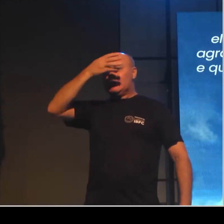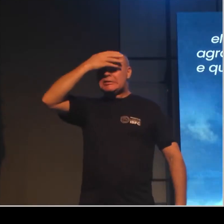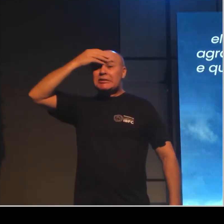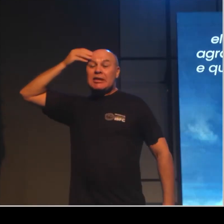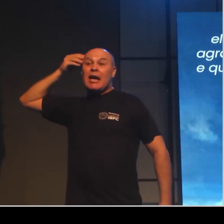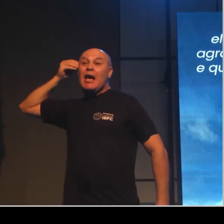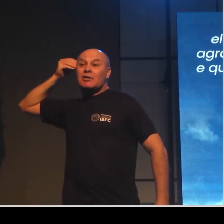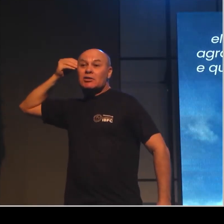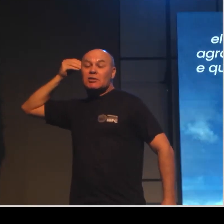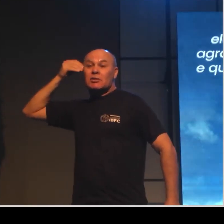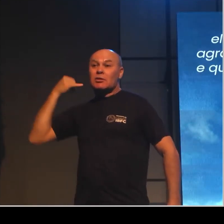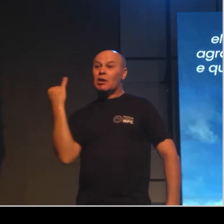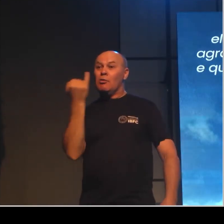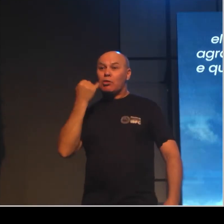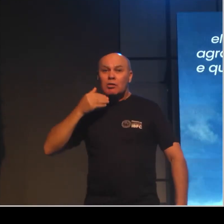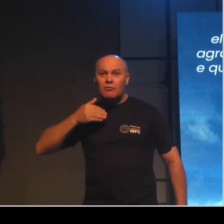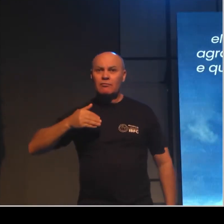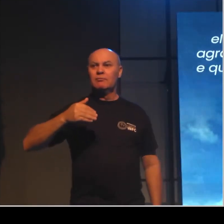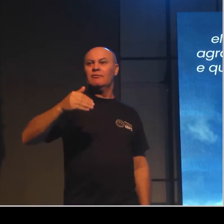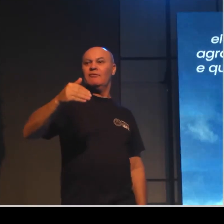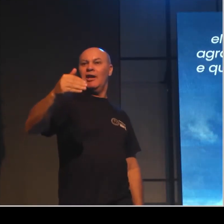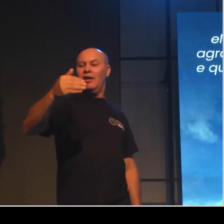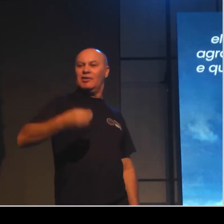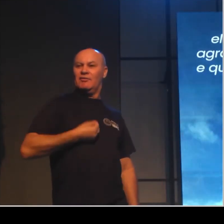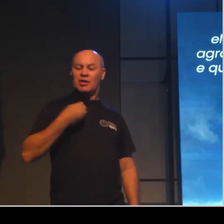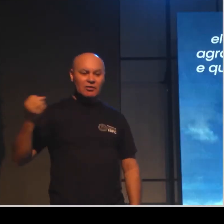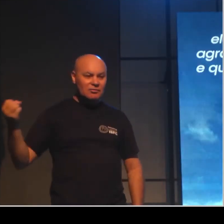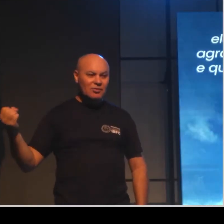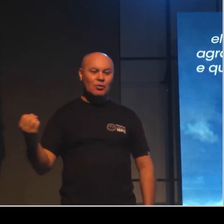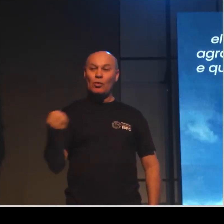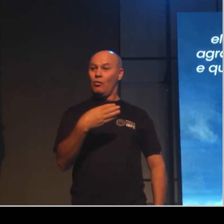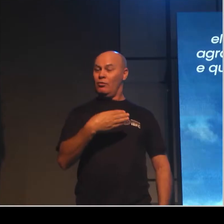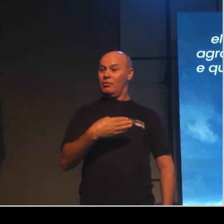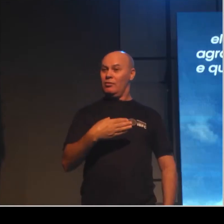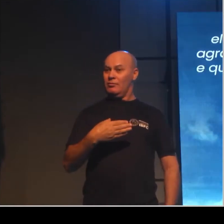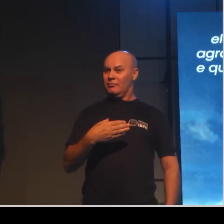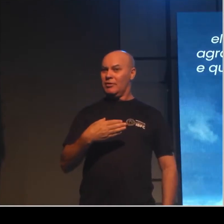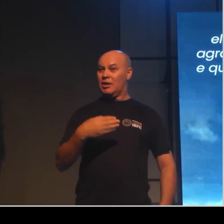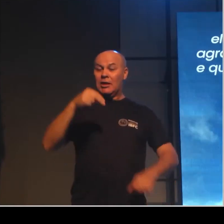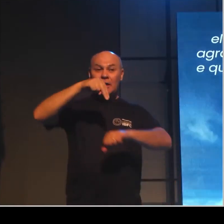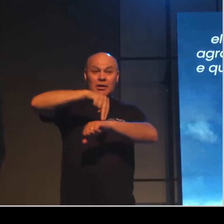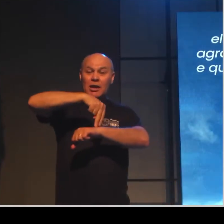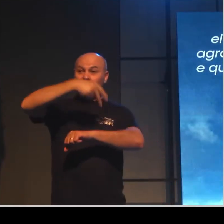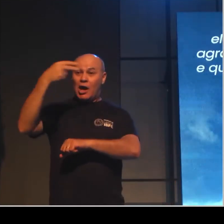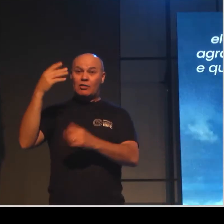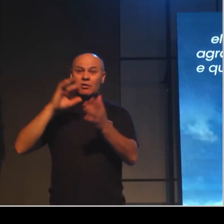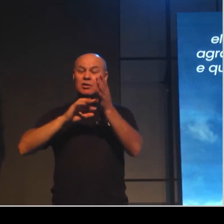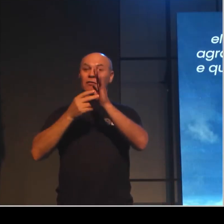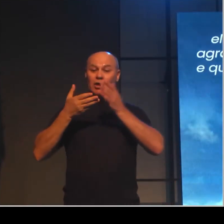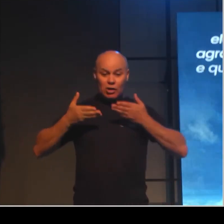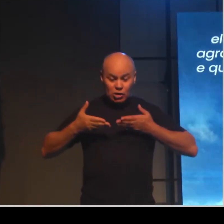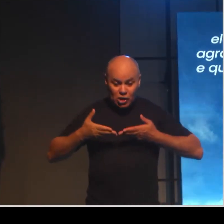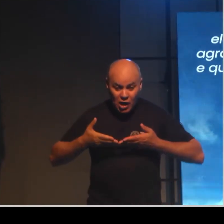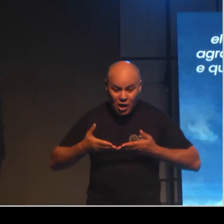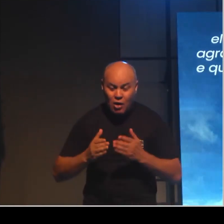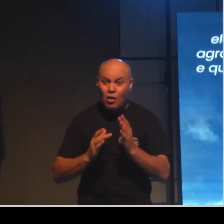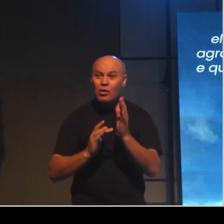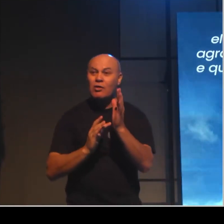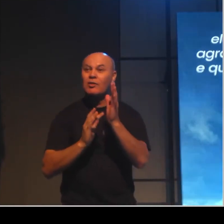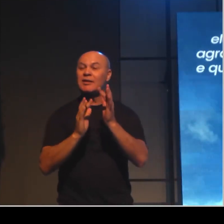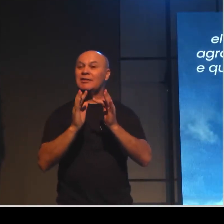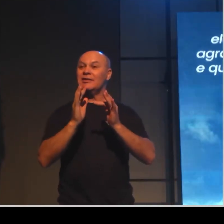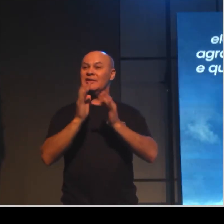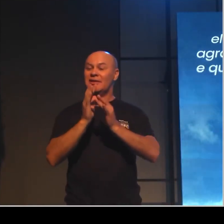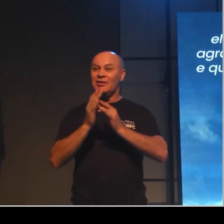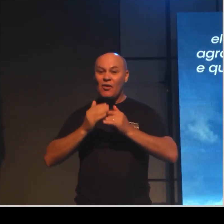O Natal é Deus dizendo que a partir do nascimento de Jesus, a minha vida pode ter um